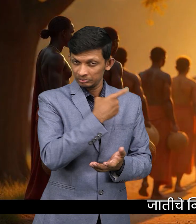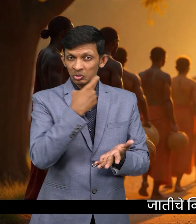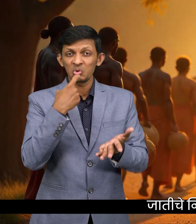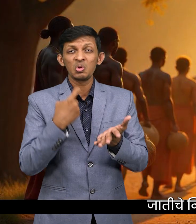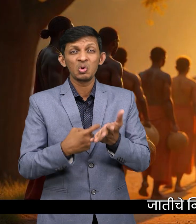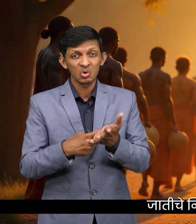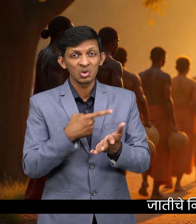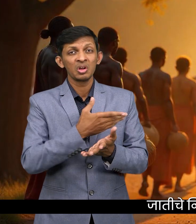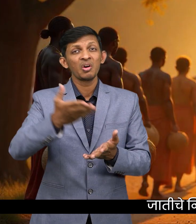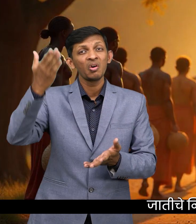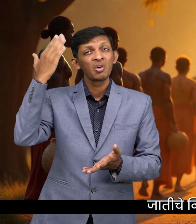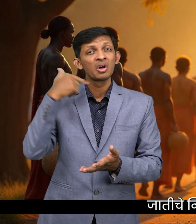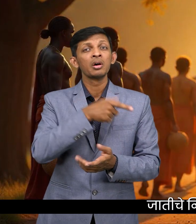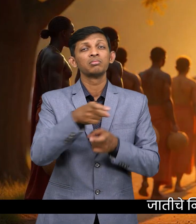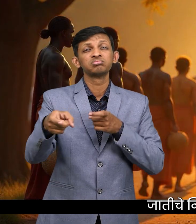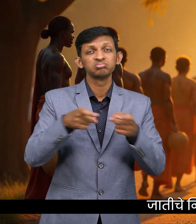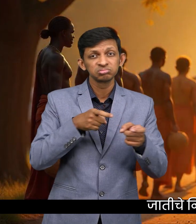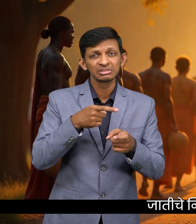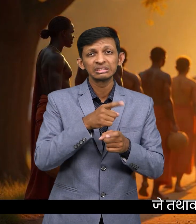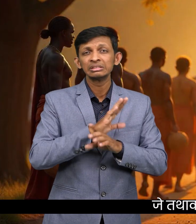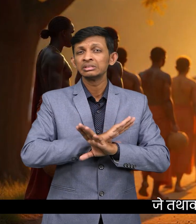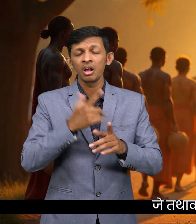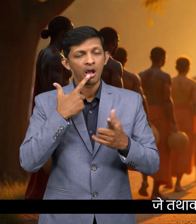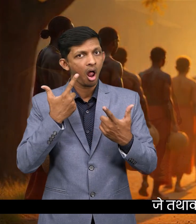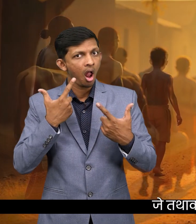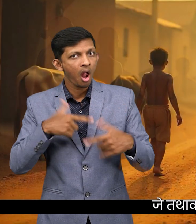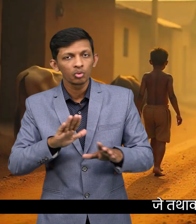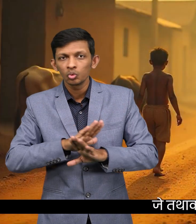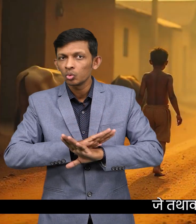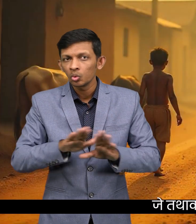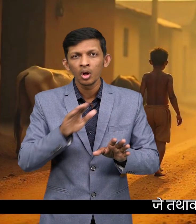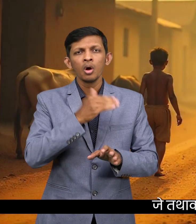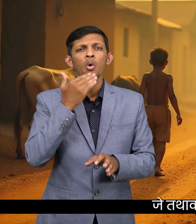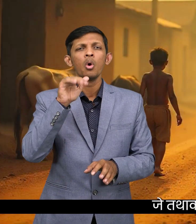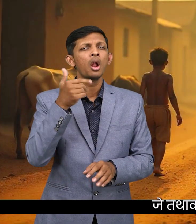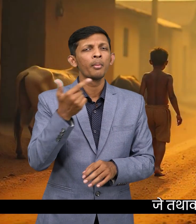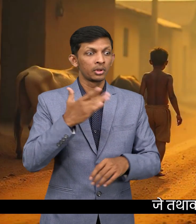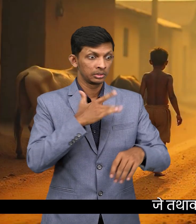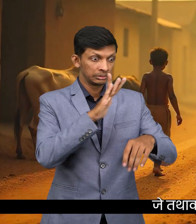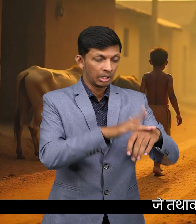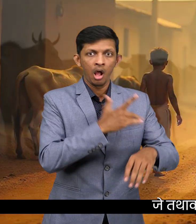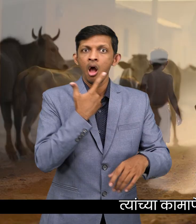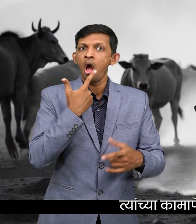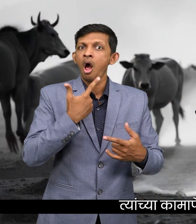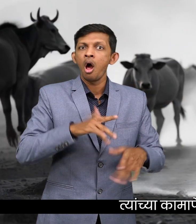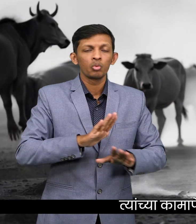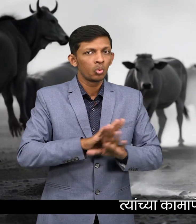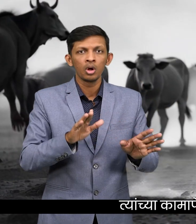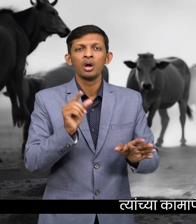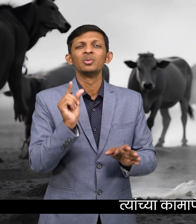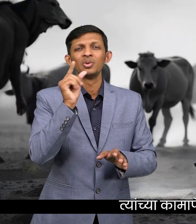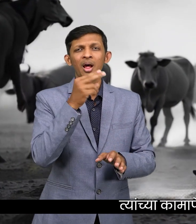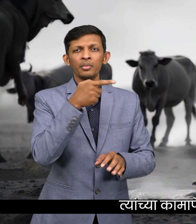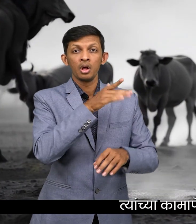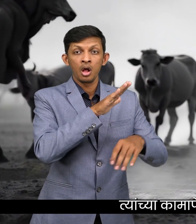जातीचे नियम असे ठरवले गेले होते जे तथाकथित अस्पृश्य लोकांना त्यांच्या